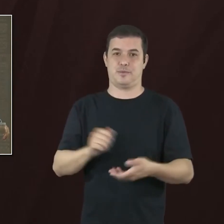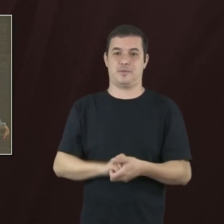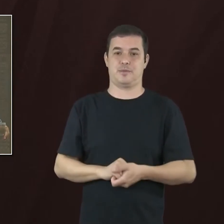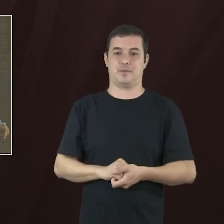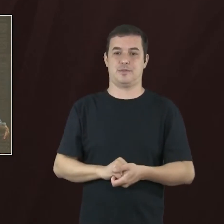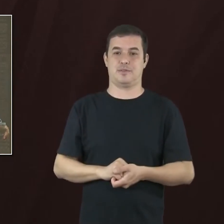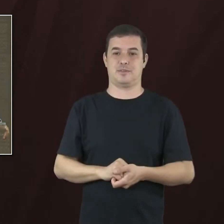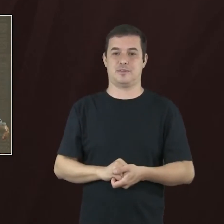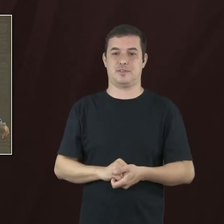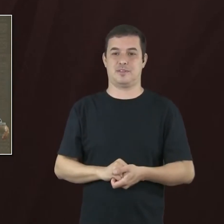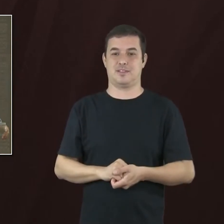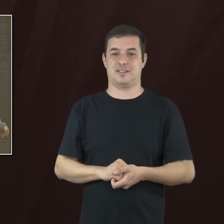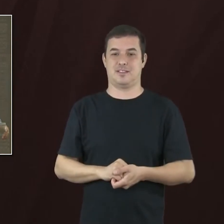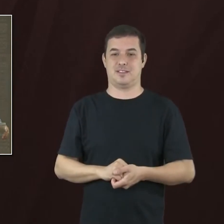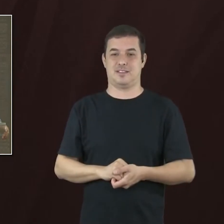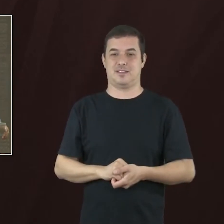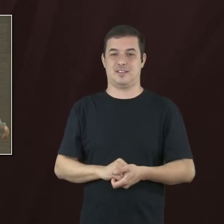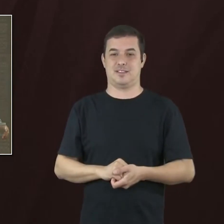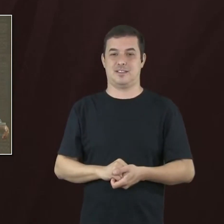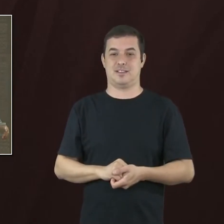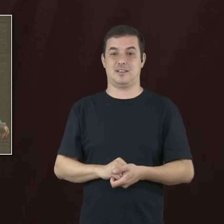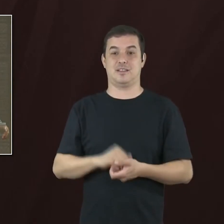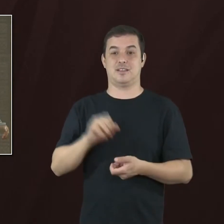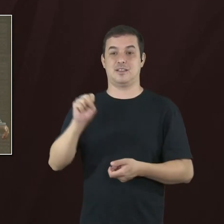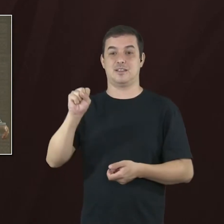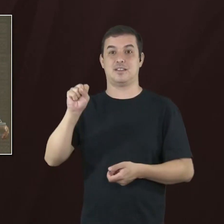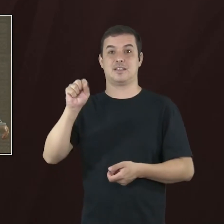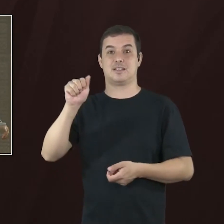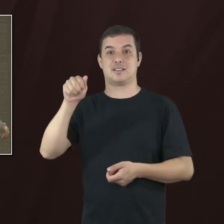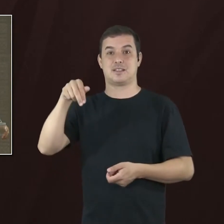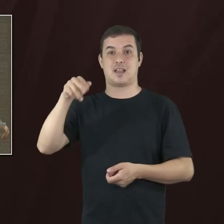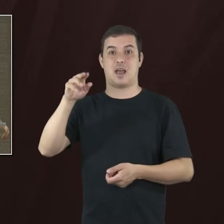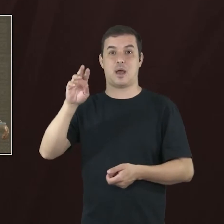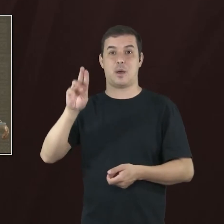na Rua Alameda Jaú, não é isso?